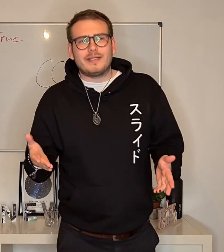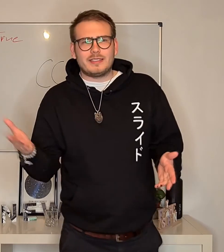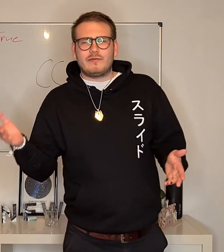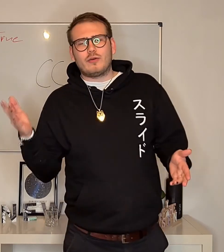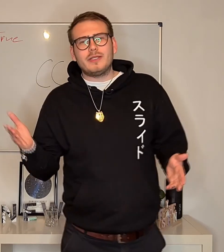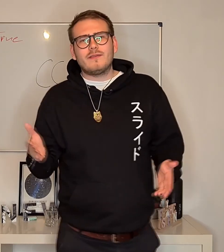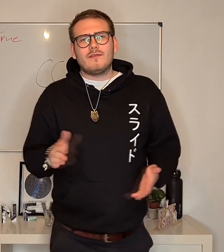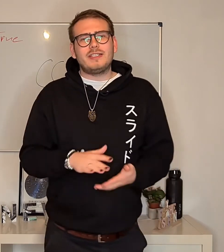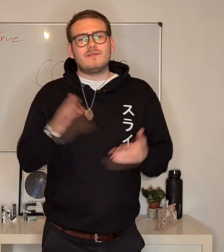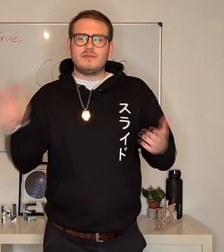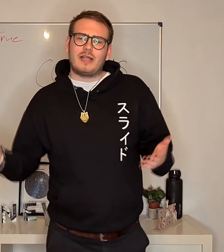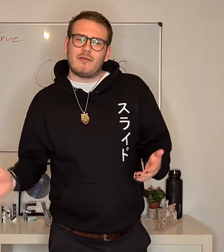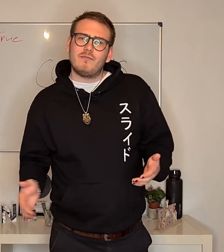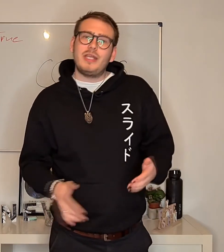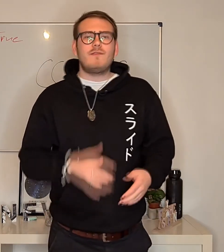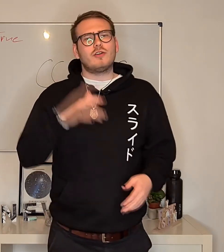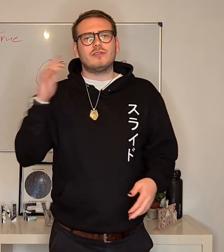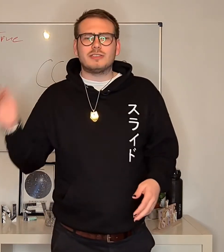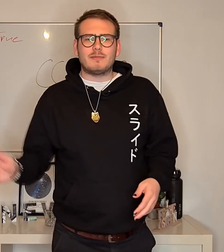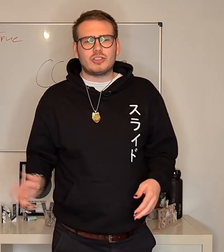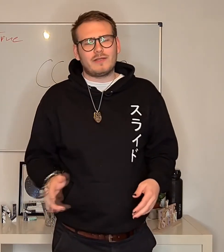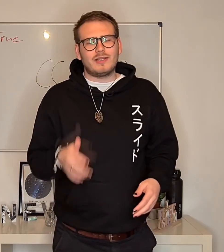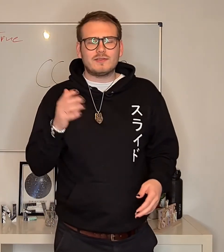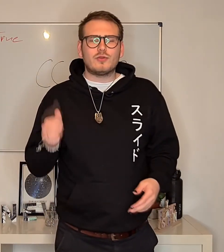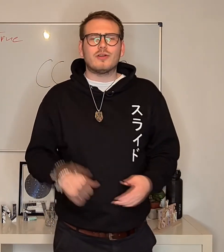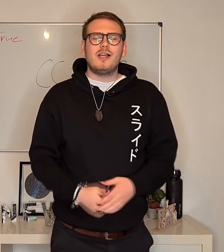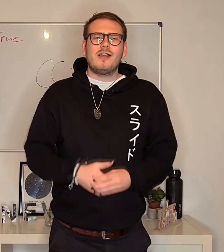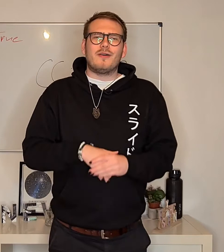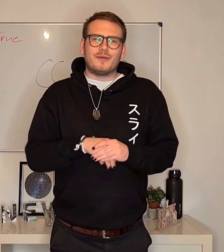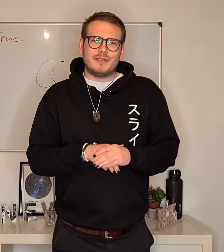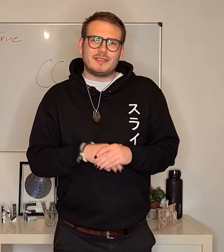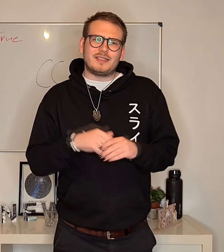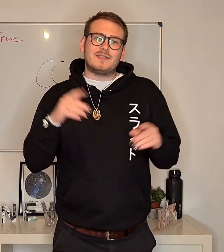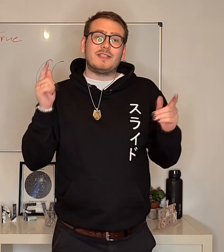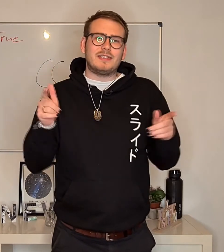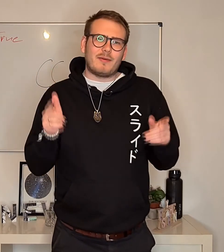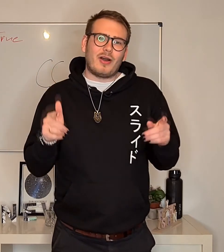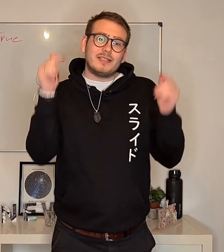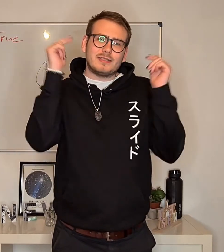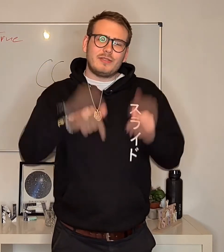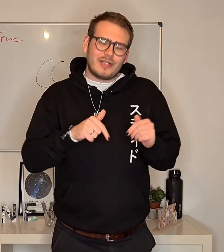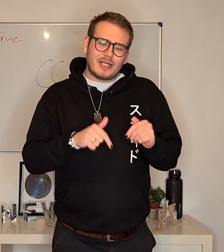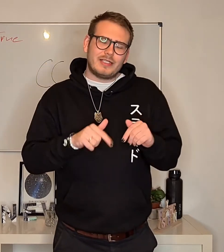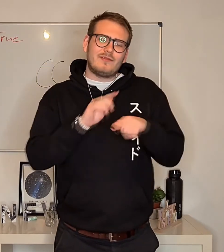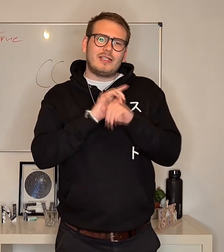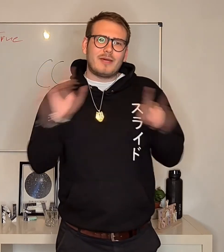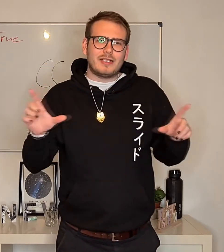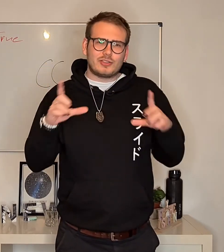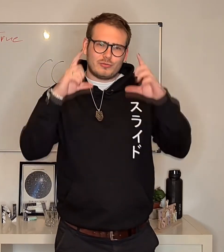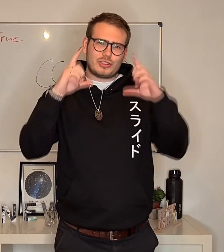weiterhin informieren, welchen Film wir da nehmen. Wir können zusammen entscheiden, was wir gucken. Und das findet ihr aber auch alles im Eventkalender, wird immer alles schön beschrieben,